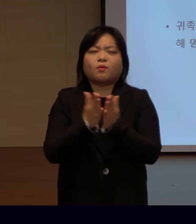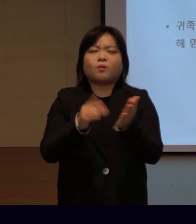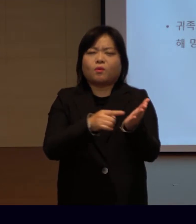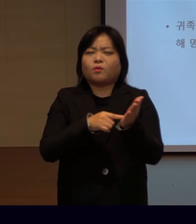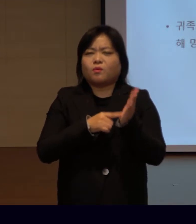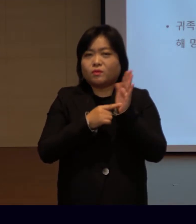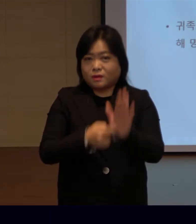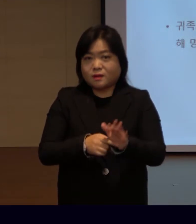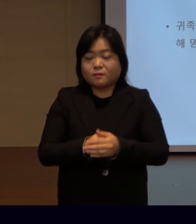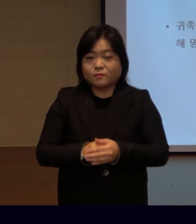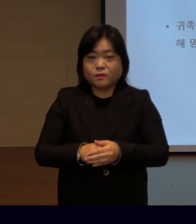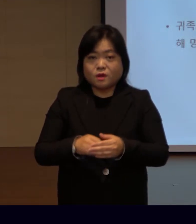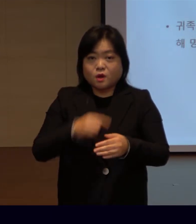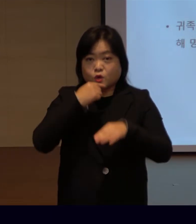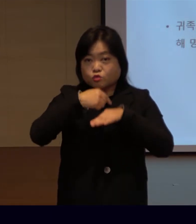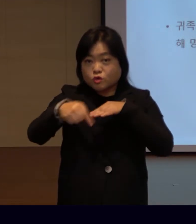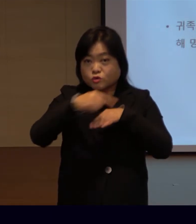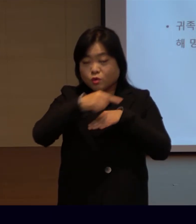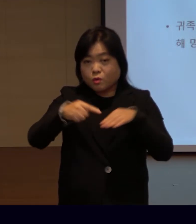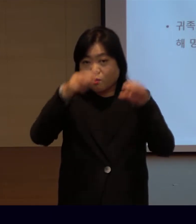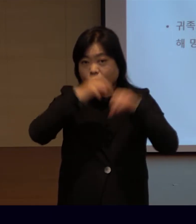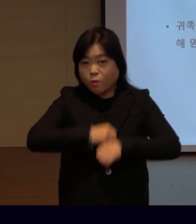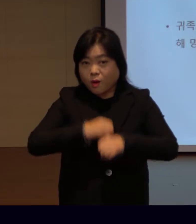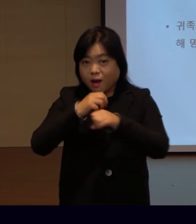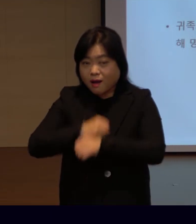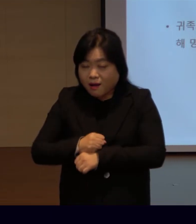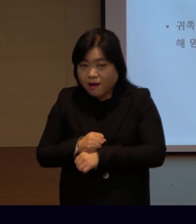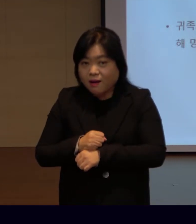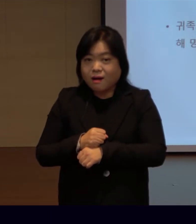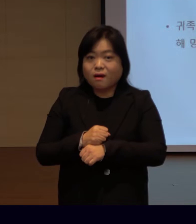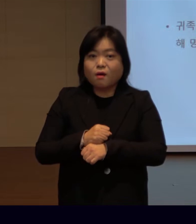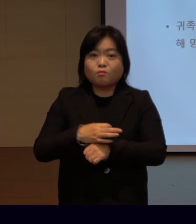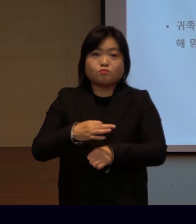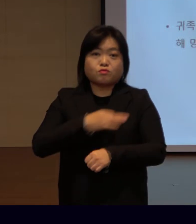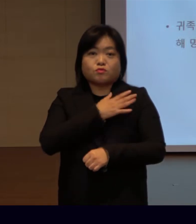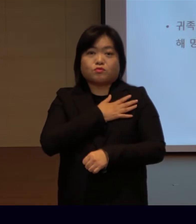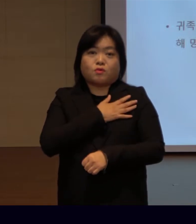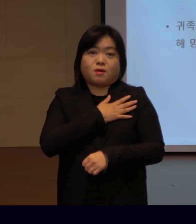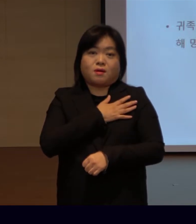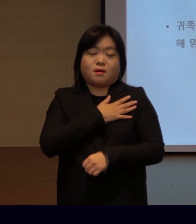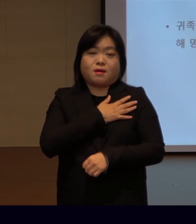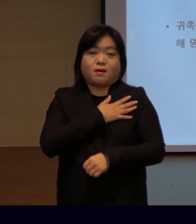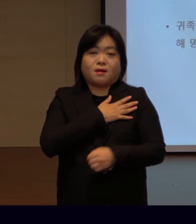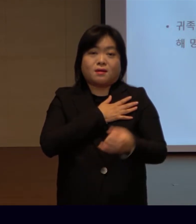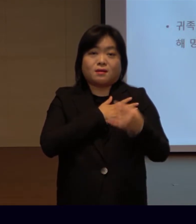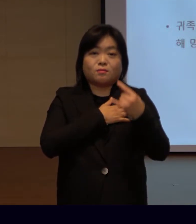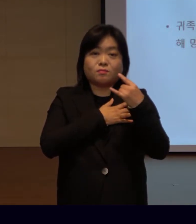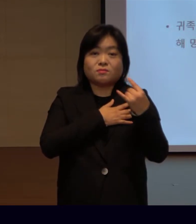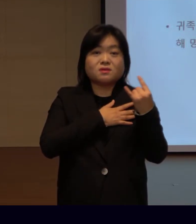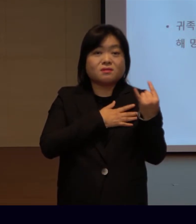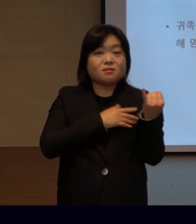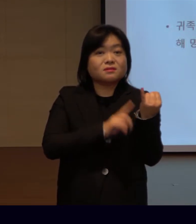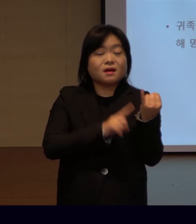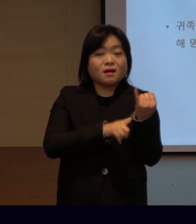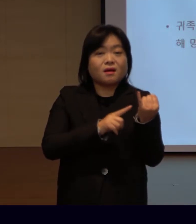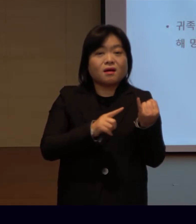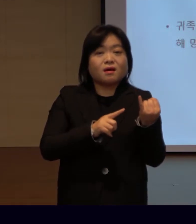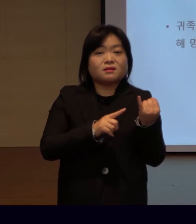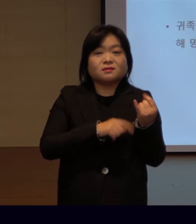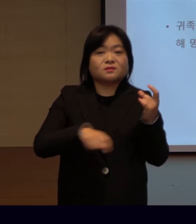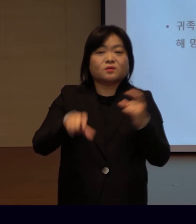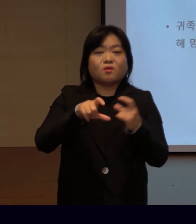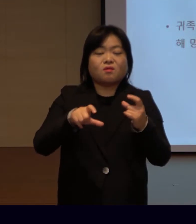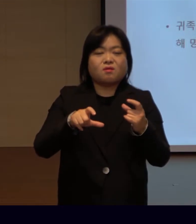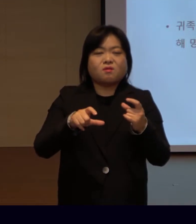귀족의 몰락과 더불어 뿔이라는 귀족도 몰락을 했고 부르주아인 에방젤리스타 부인은 막 성장을 하는 것도 이 소설에서 또